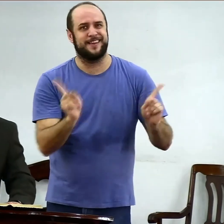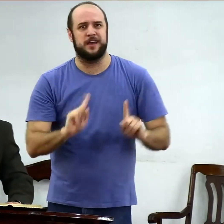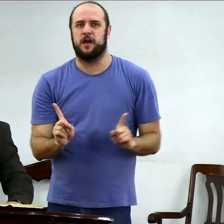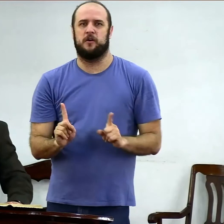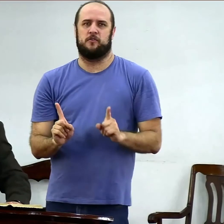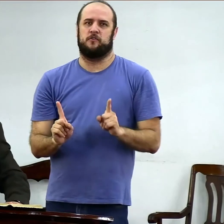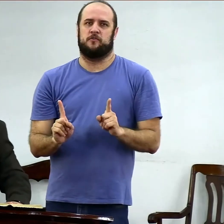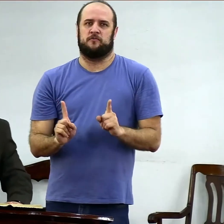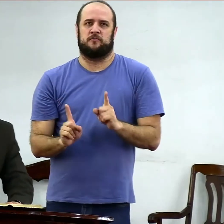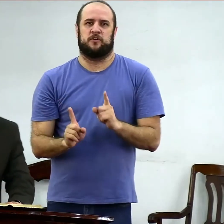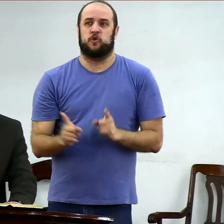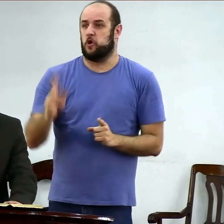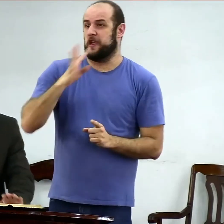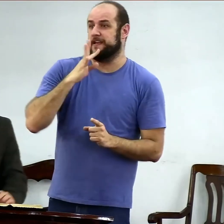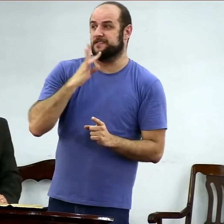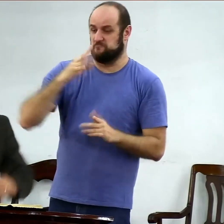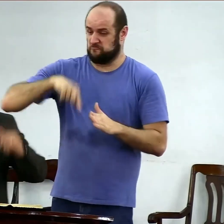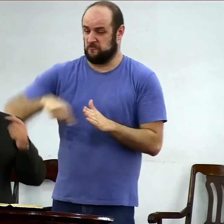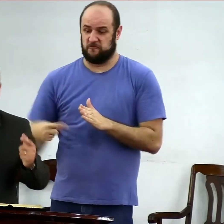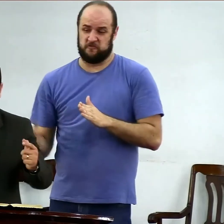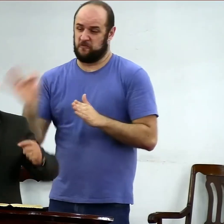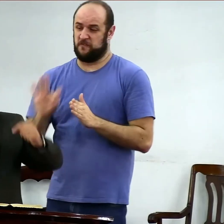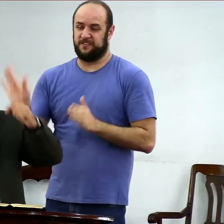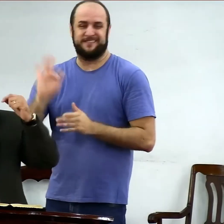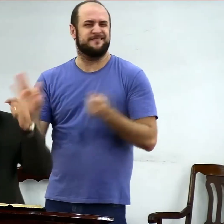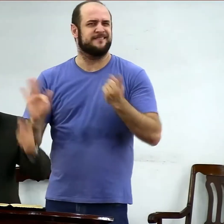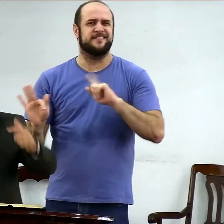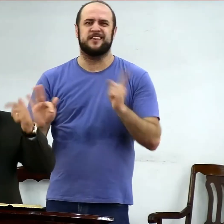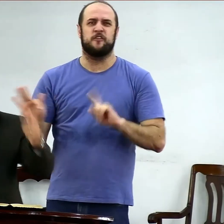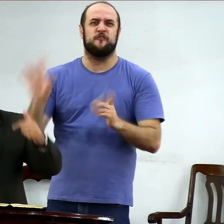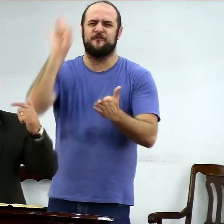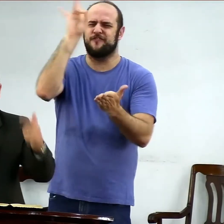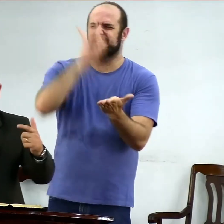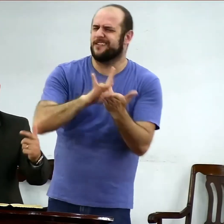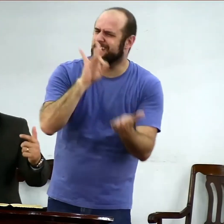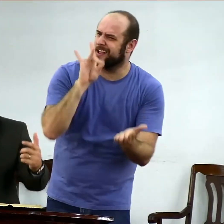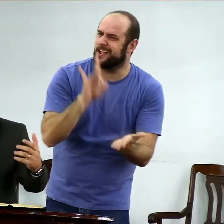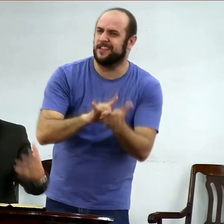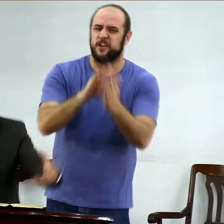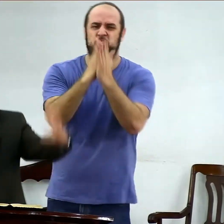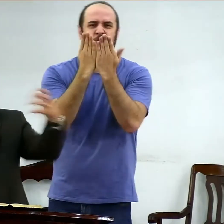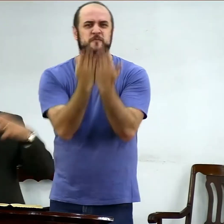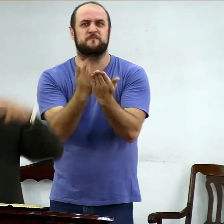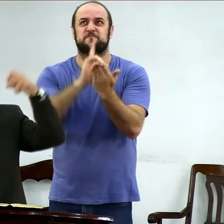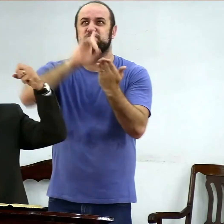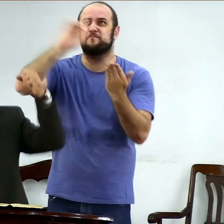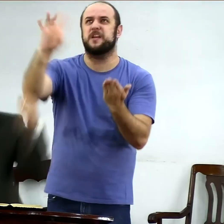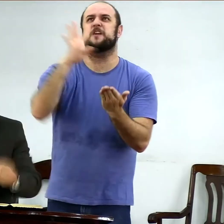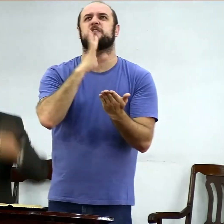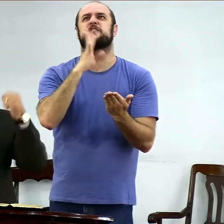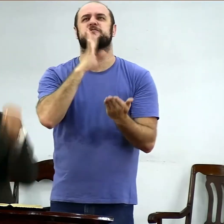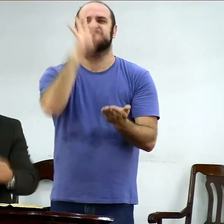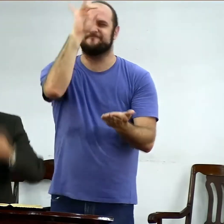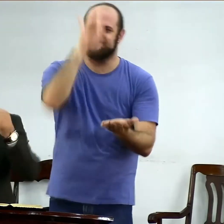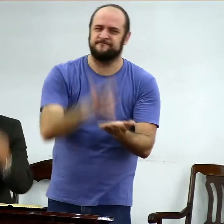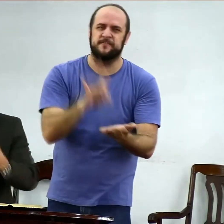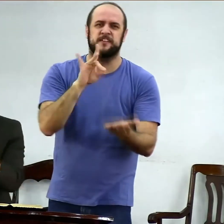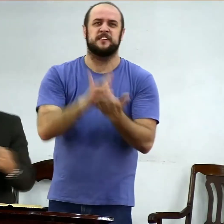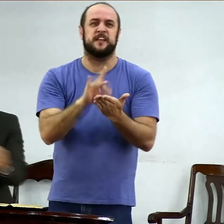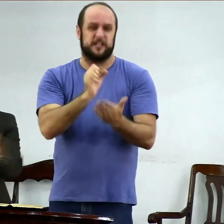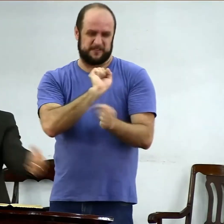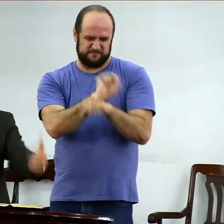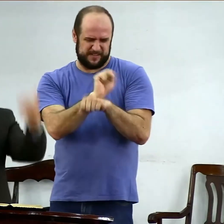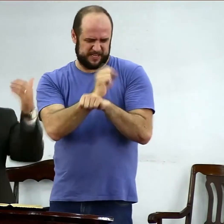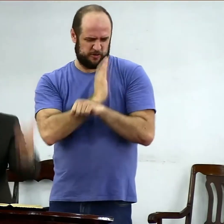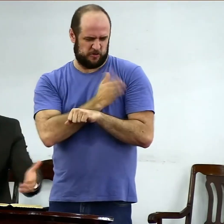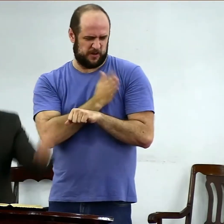da faculdade, ou do conhecimento que vem da faculdade, mas vem do verdadeiro e único conhecimento que vai de fato trazer esperança para o